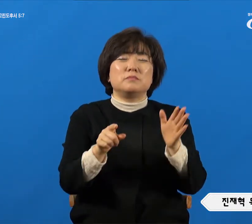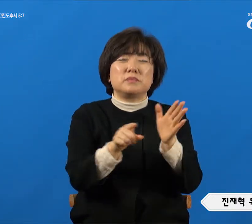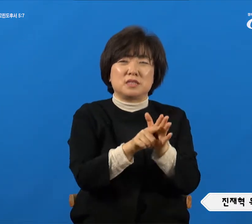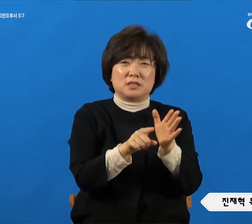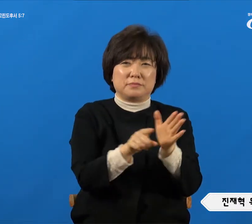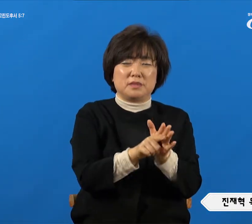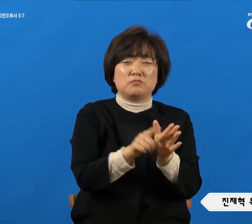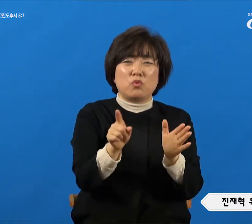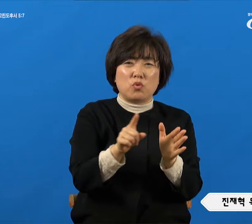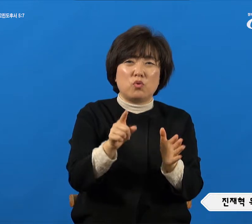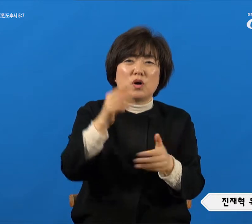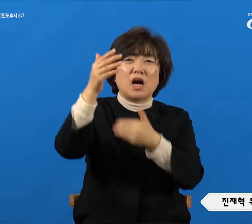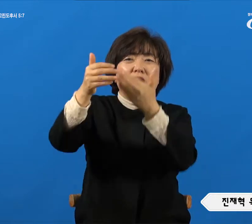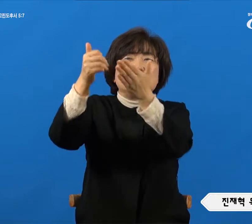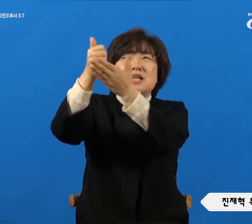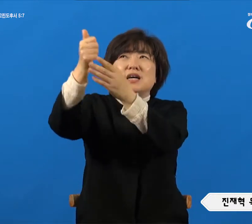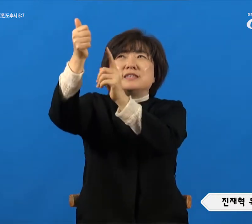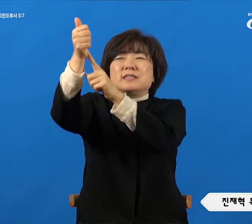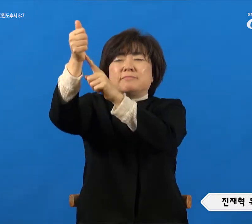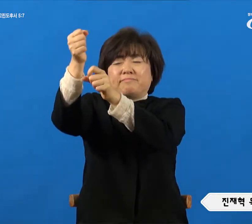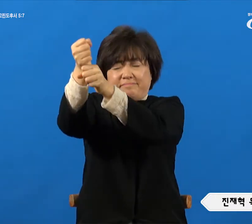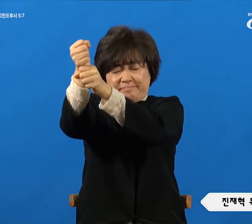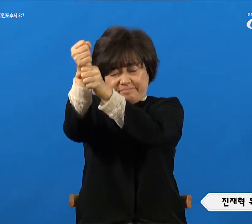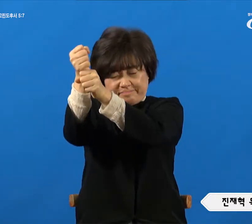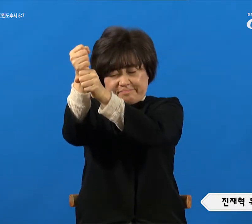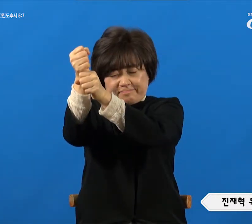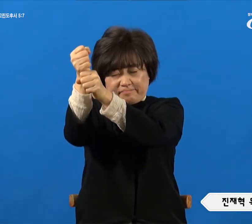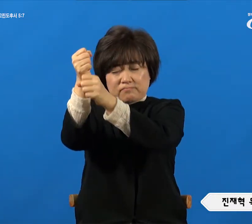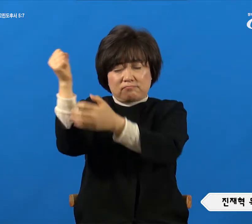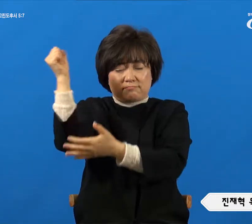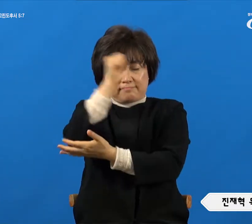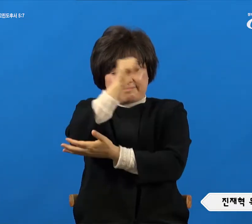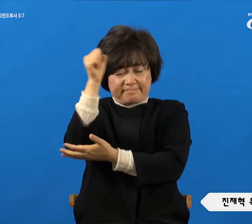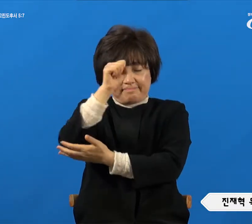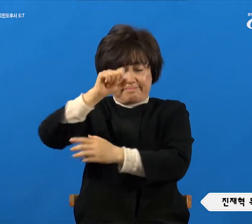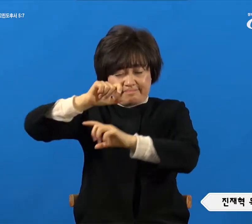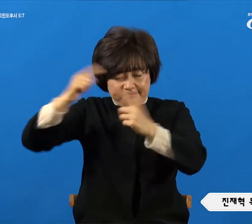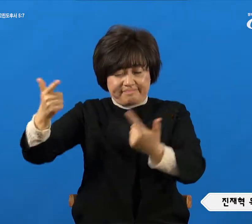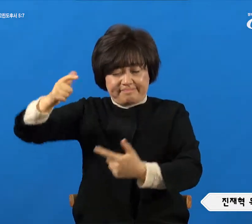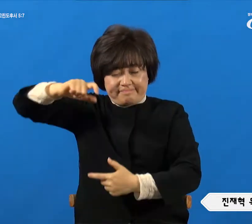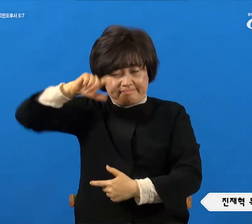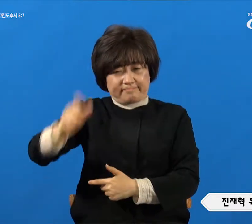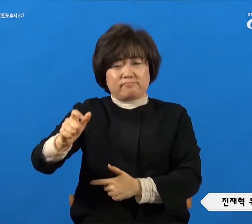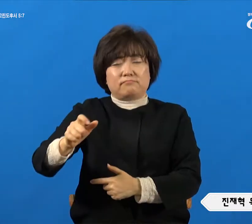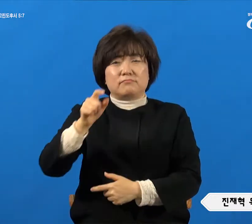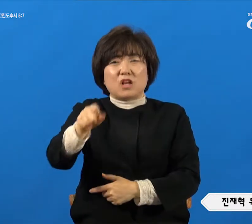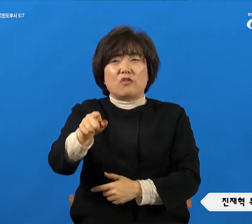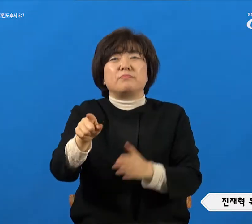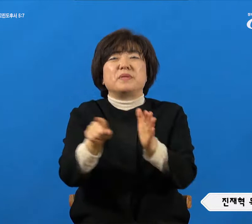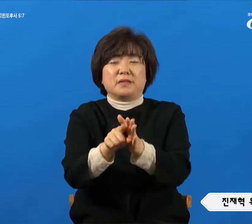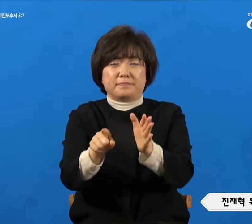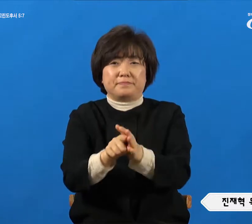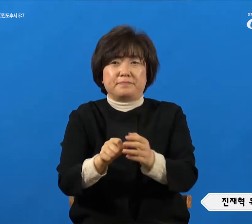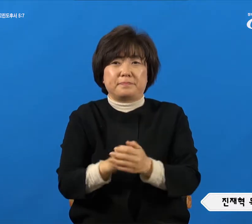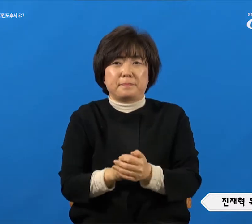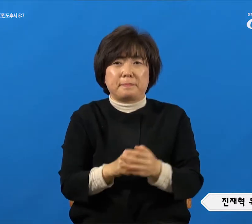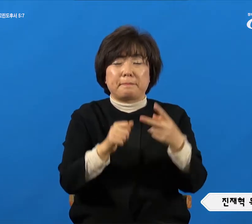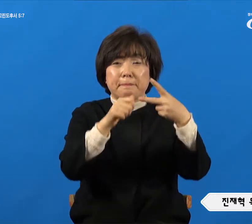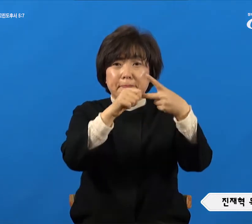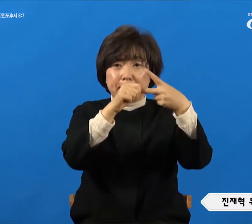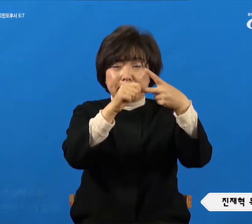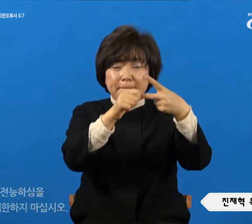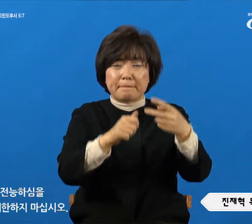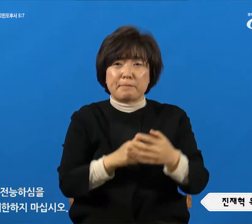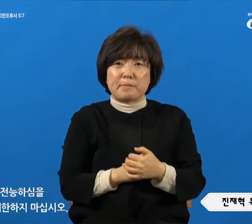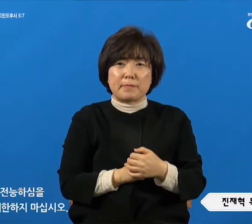하나님의 선하심을 꽉 붙잡고 흔들리지 않는 것입니다. 두 번째,